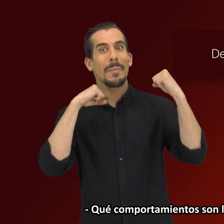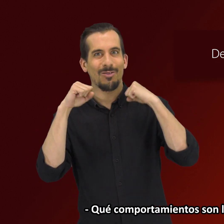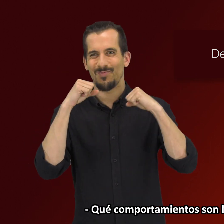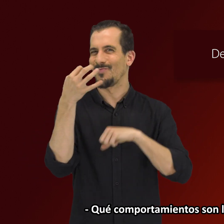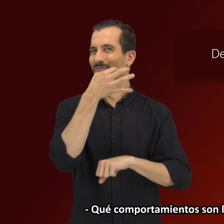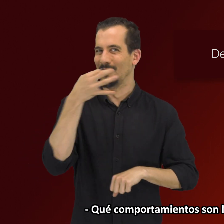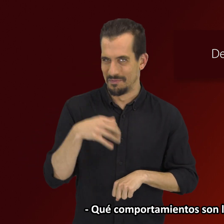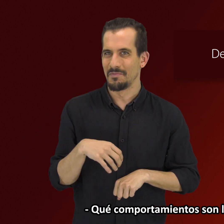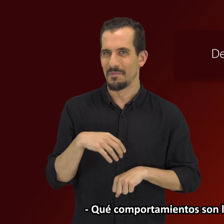deseables,